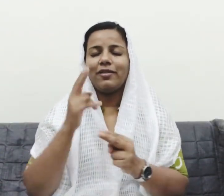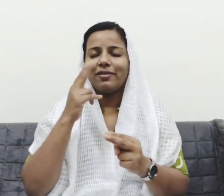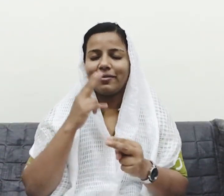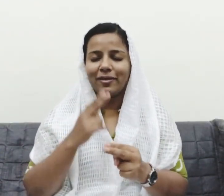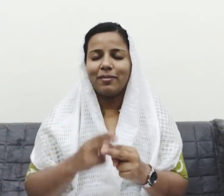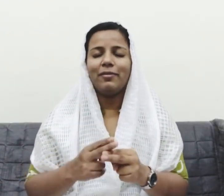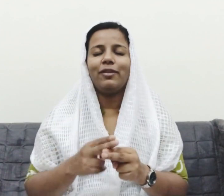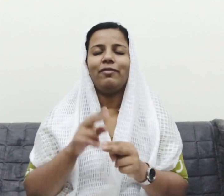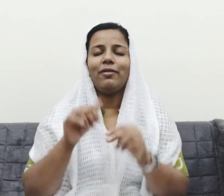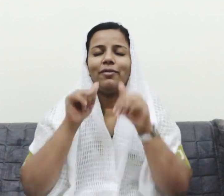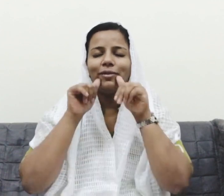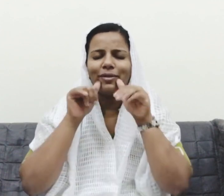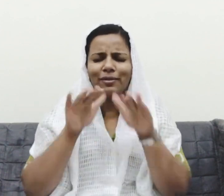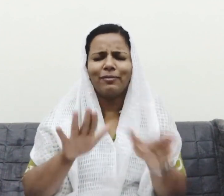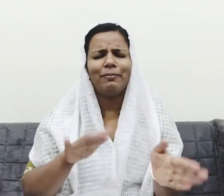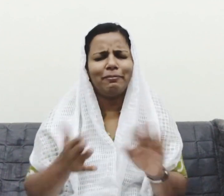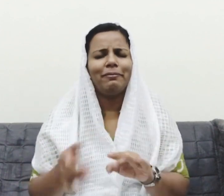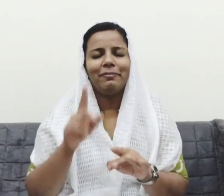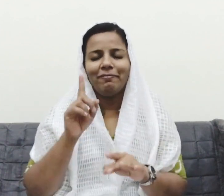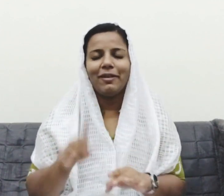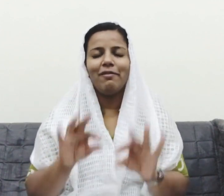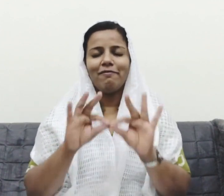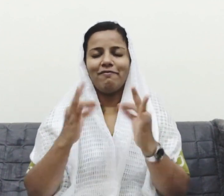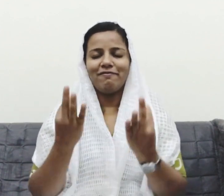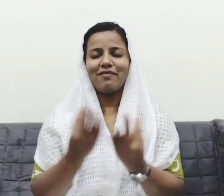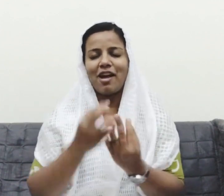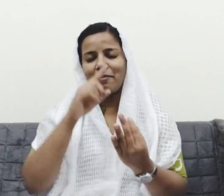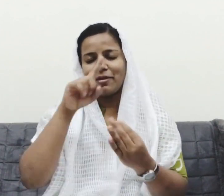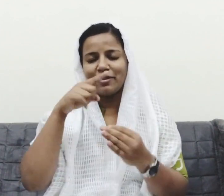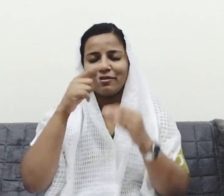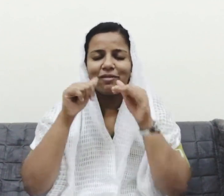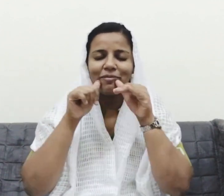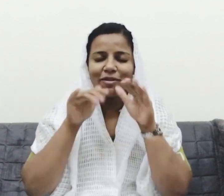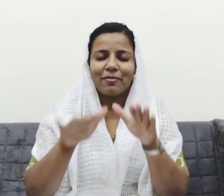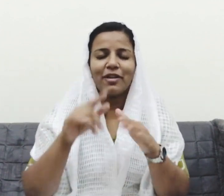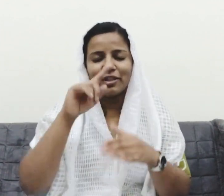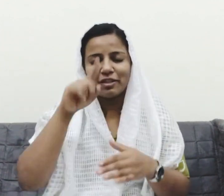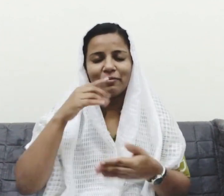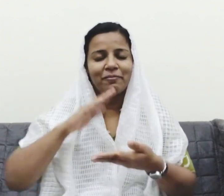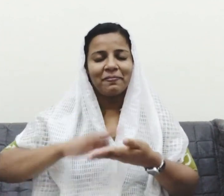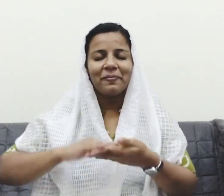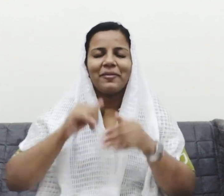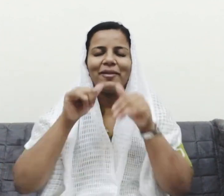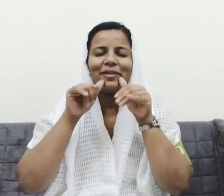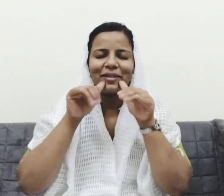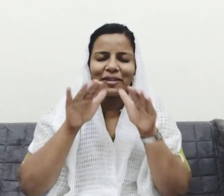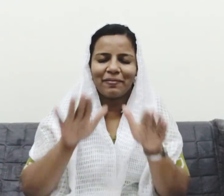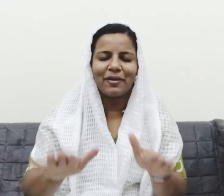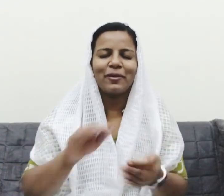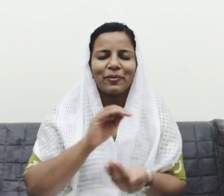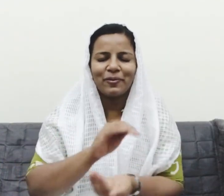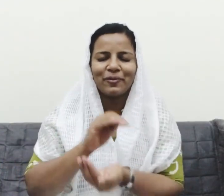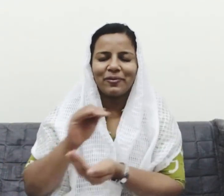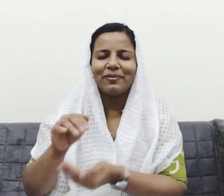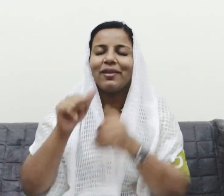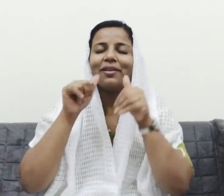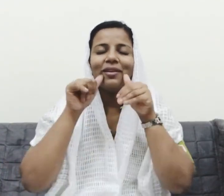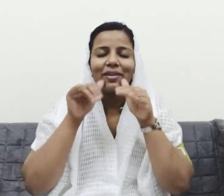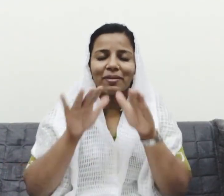യേശു ക്രിസ്തുവിന്റെ നാമത്തിൽ ഇവർ അനുഗ്രഹിക്കപ്പെടട്ടെ. ഇവരുടെ കുടുംബജീവിതം അനുഗ്രഹിക്കപ്പെടട്ടെ. ഇവരുടെ ജീവിത പങ്കാളി അനുഗ്രഹിക്കപ്പെടട്ടെ. ഇവരുടെ കുഞ്ഞുങ്ങൾ